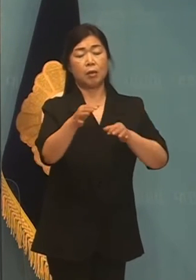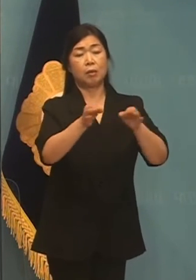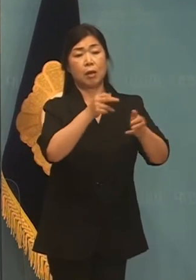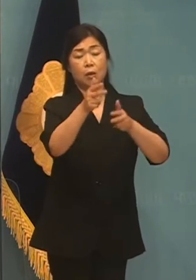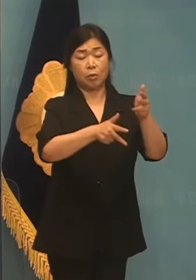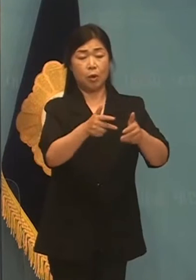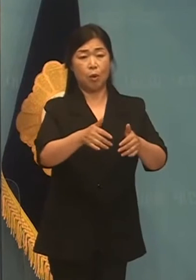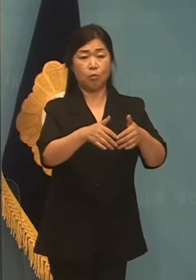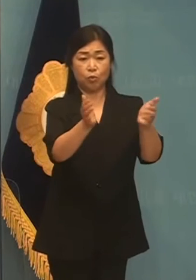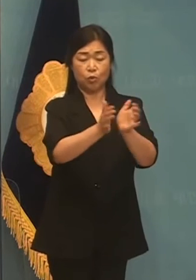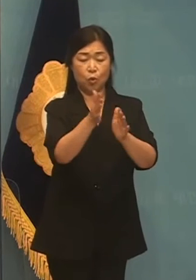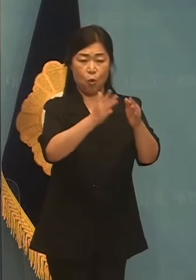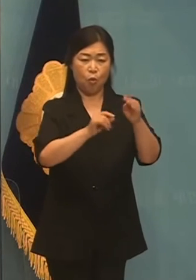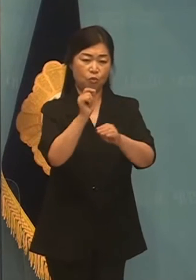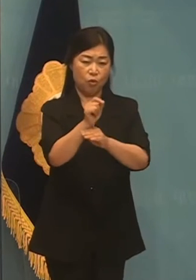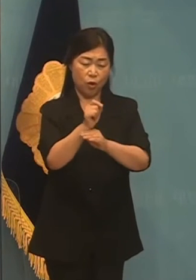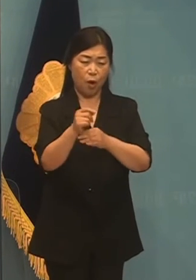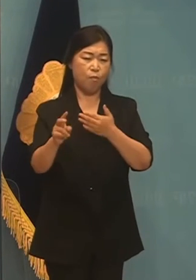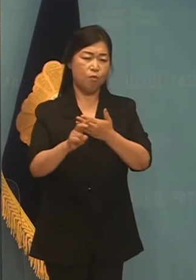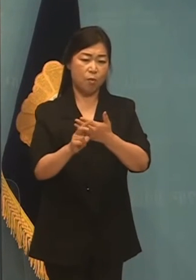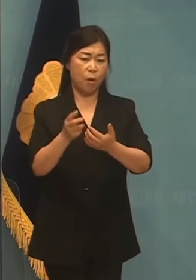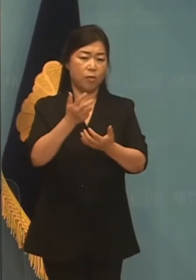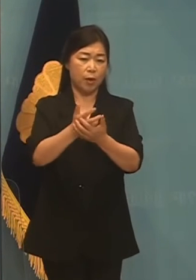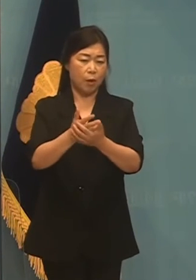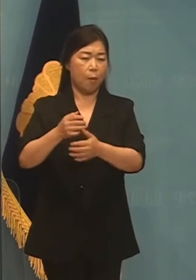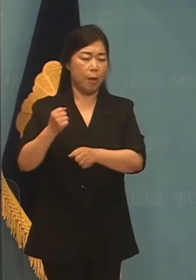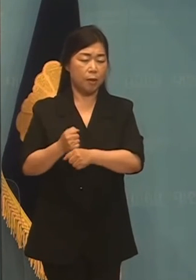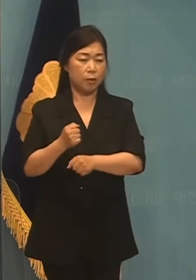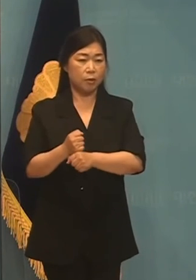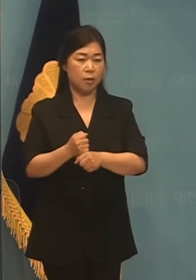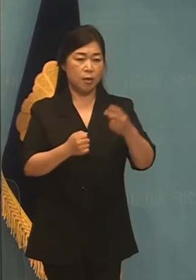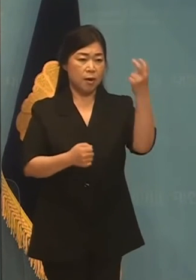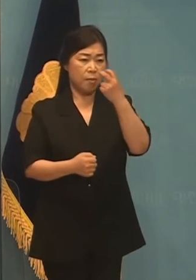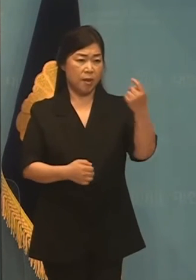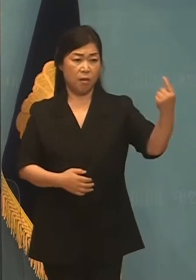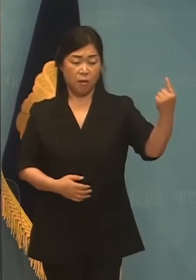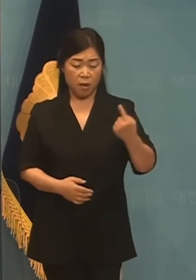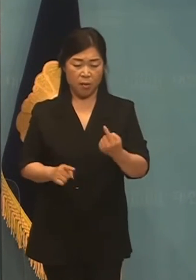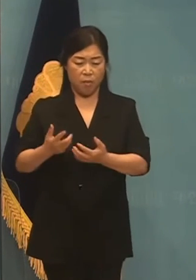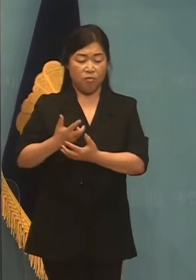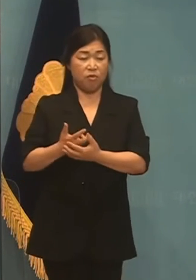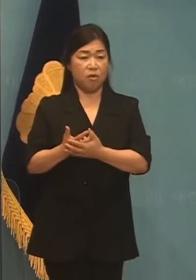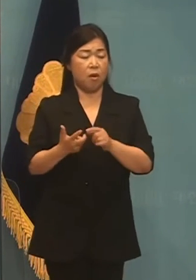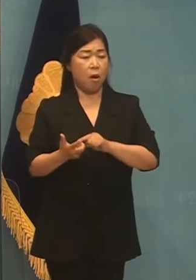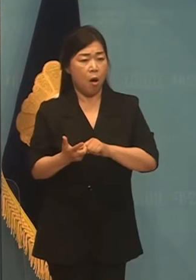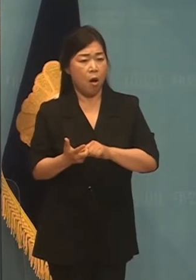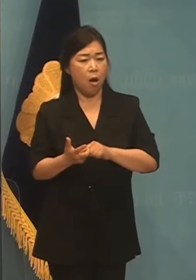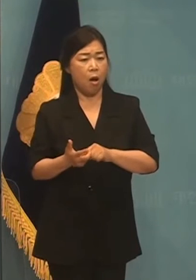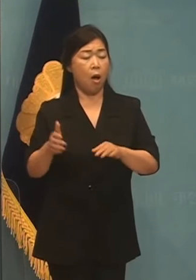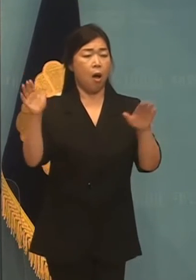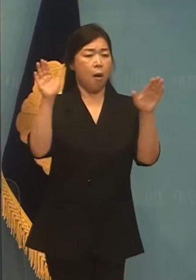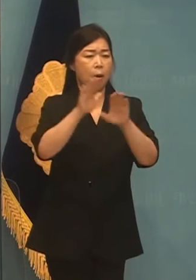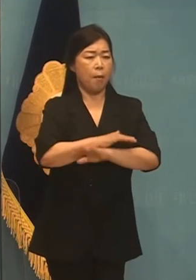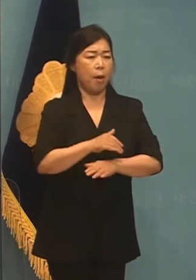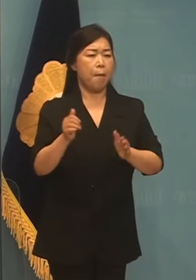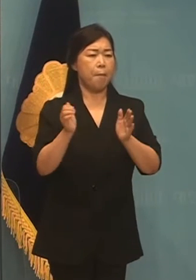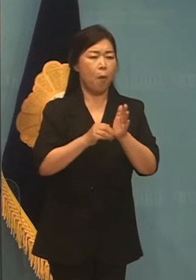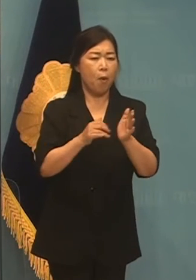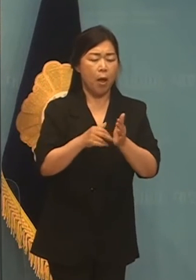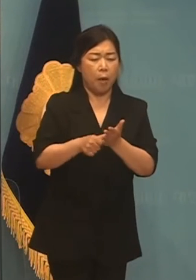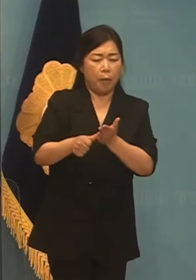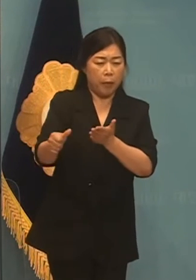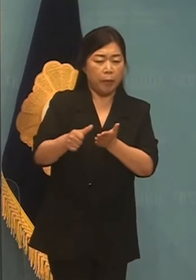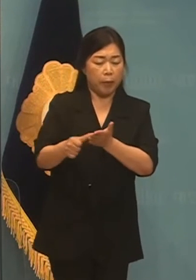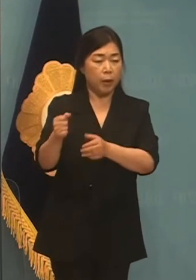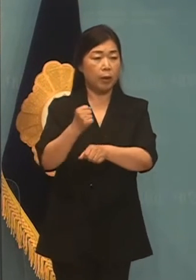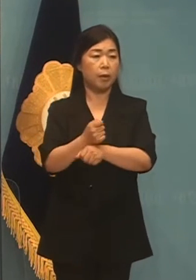불법적 방법으로 자료를 만들고 감사가 들어오자 그 문서들을 밤중에 불법적으로